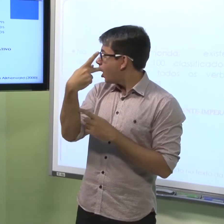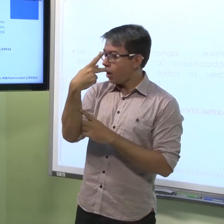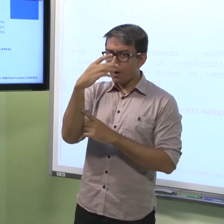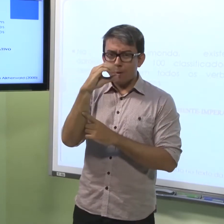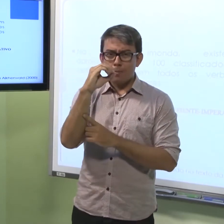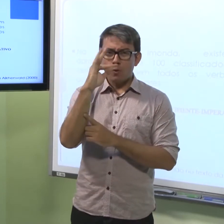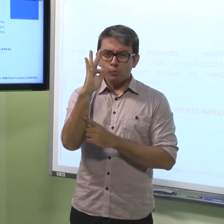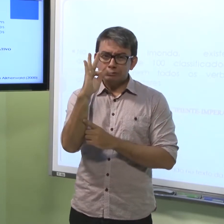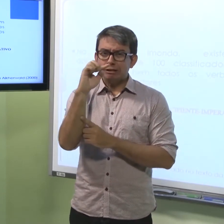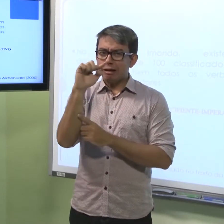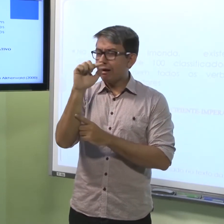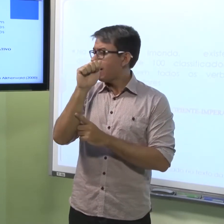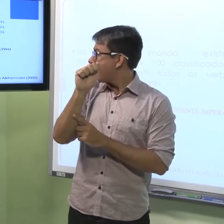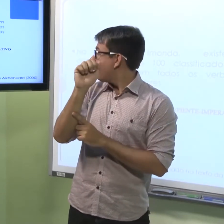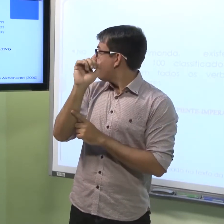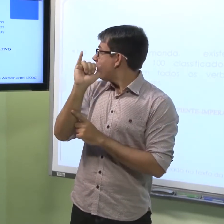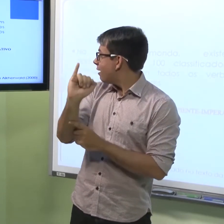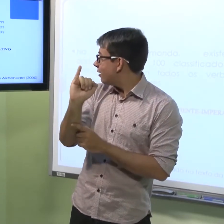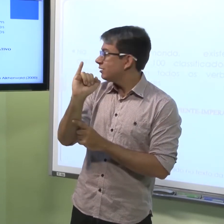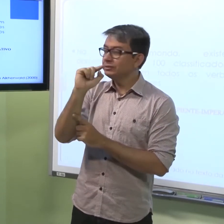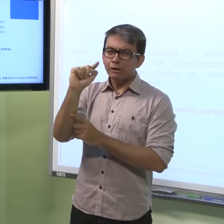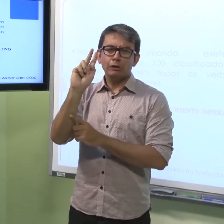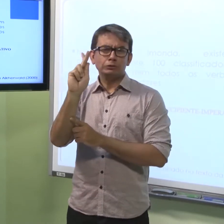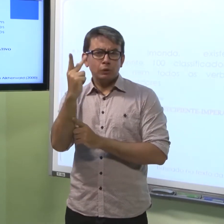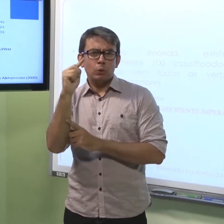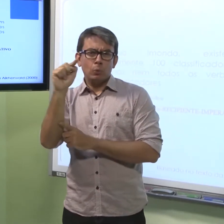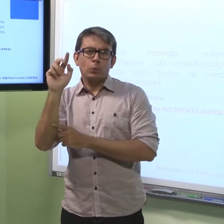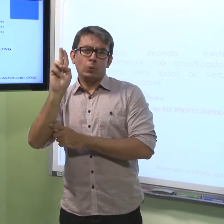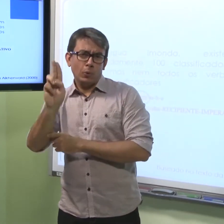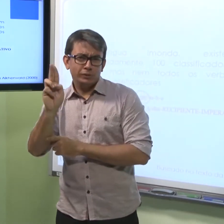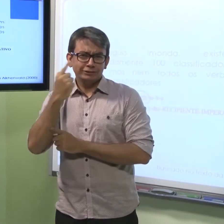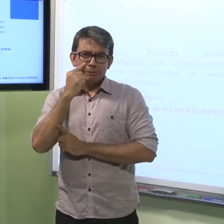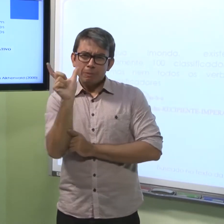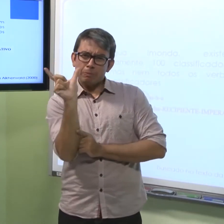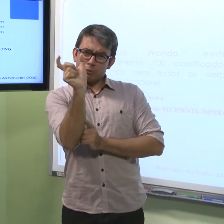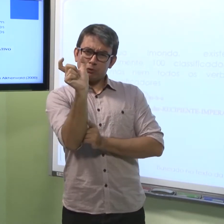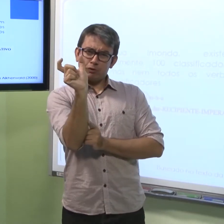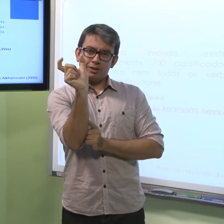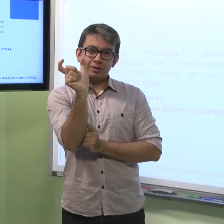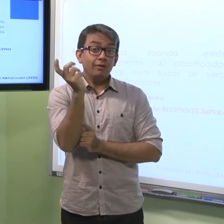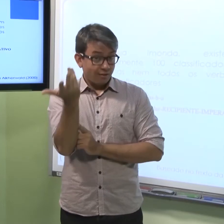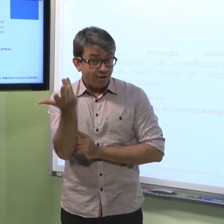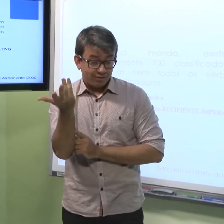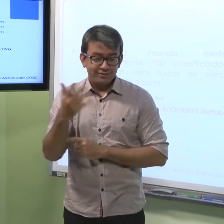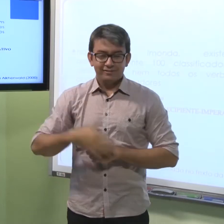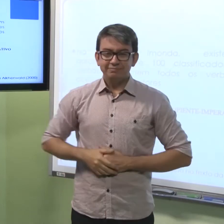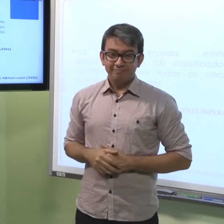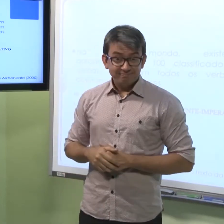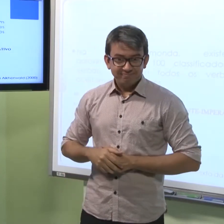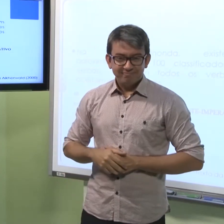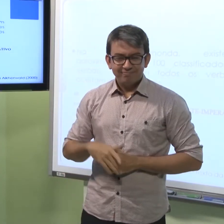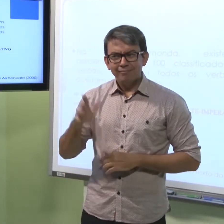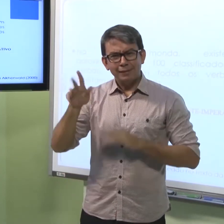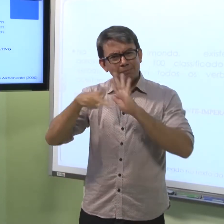ela é sintetizada. É a forma deles falarem lá, essa palavra. Eles parecem